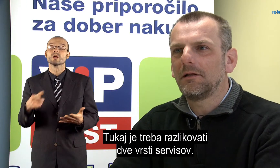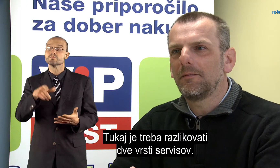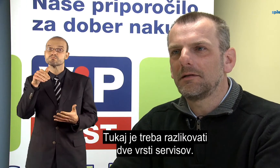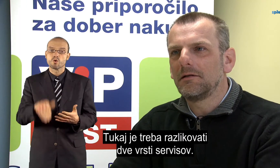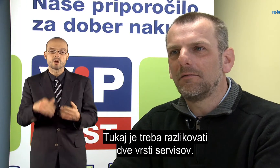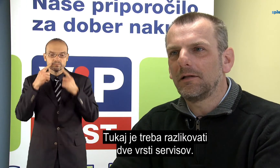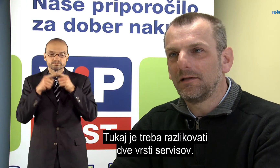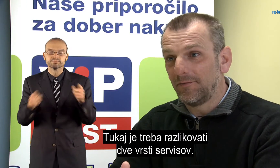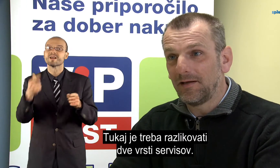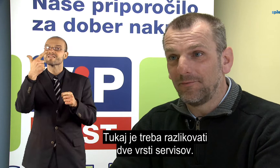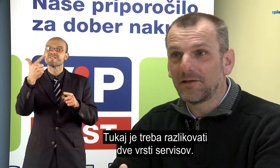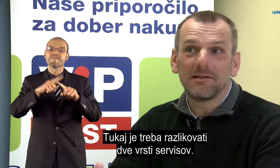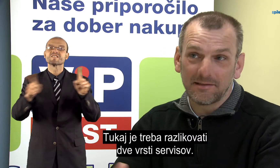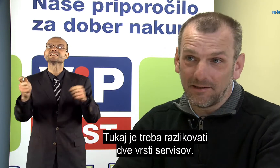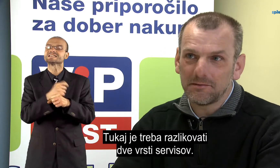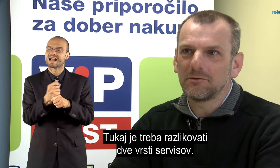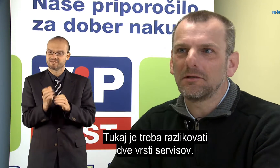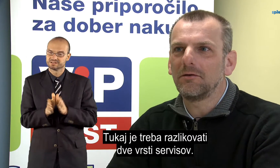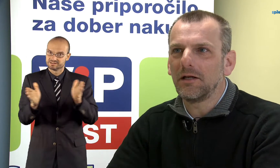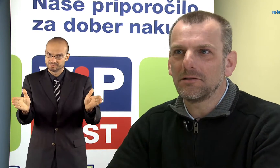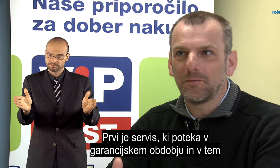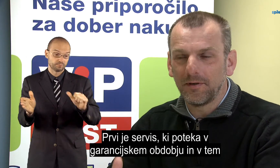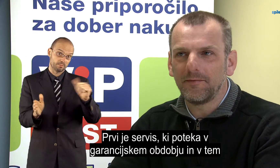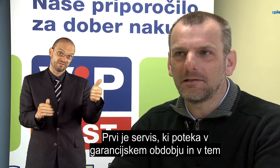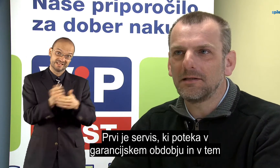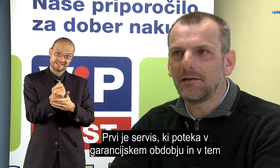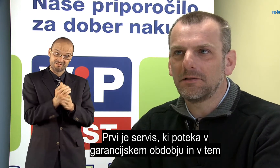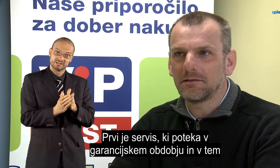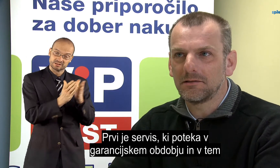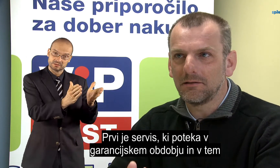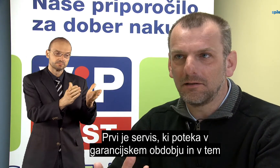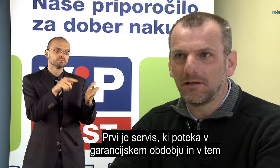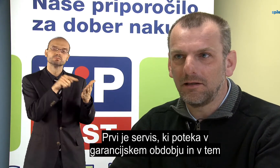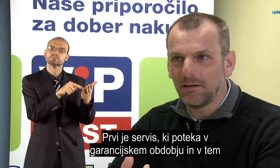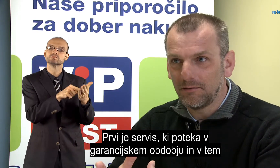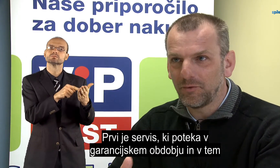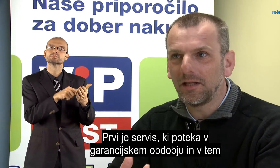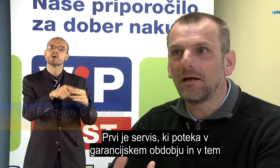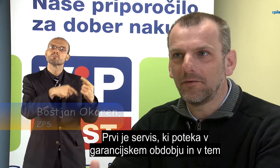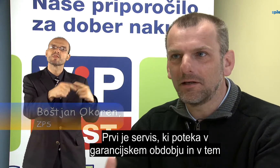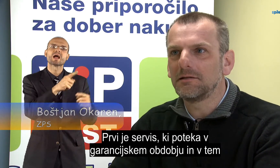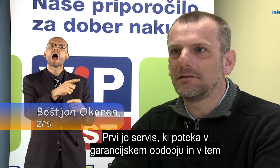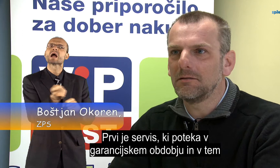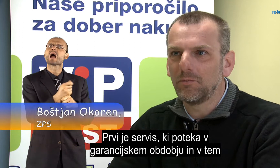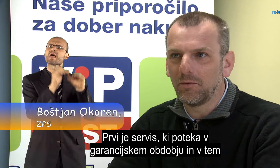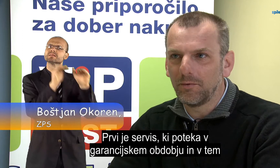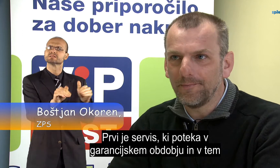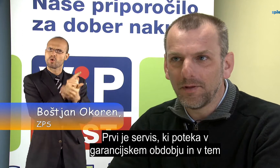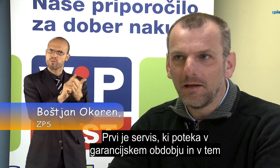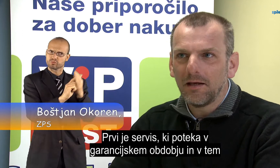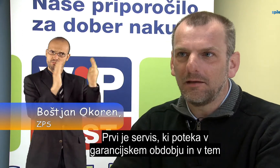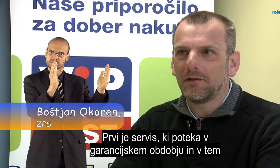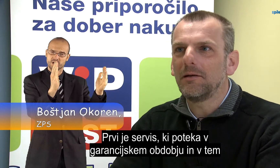Tukaj je treba razlikovati dve vrsti servisov, če tako rečemo. Prvi je servis, ki poteka v garancijskem